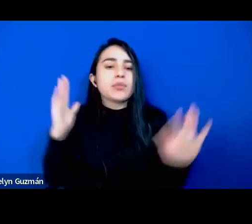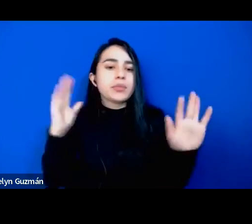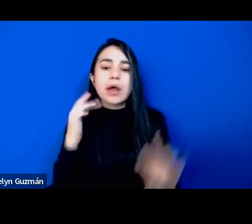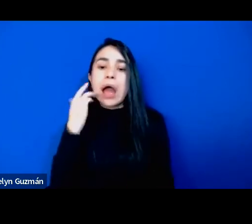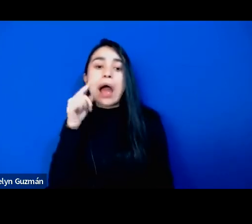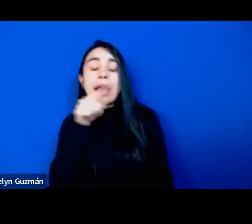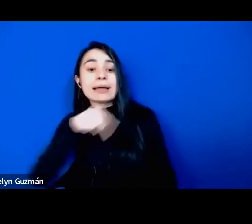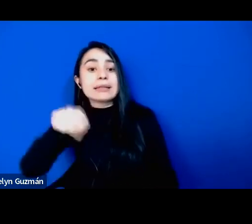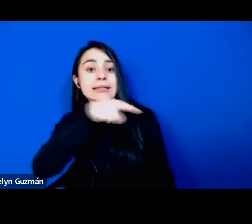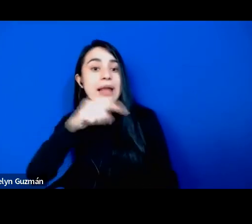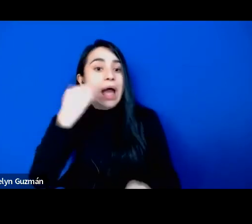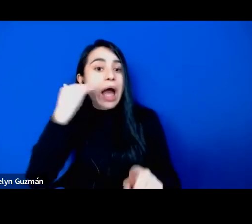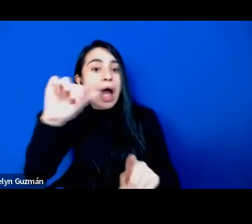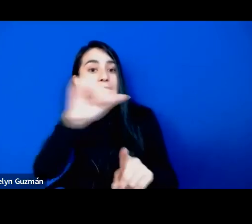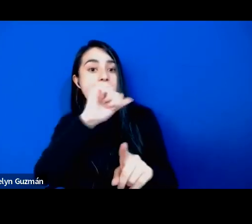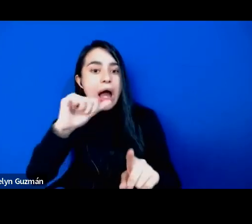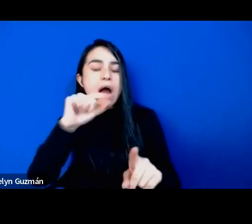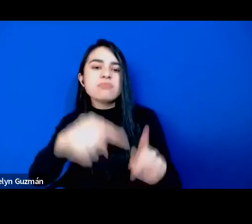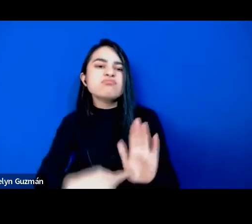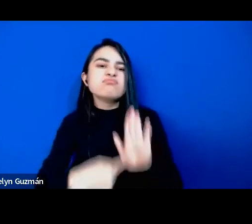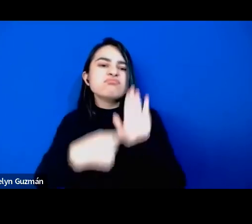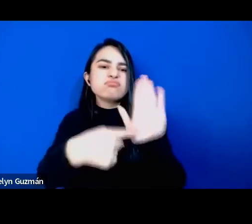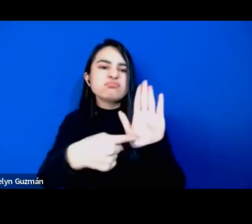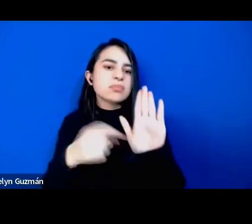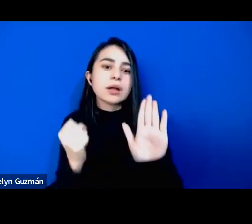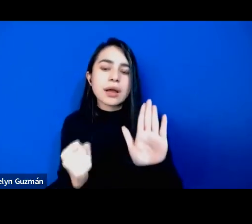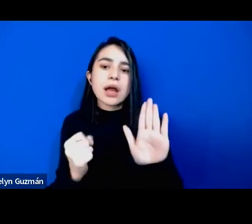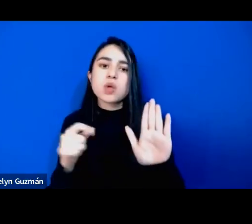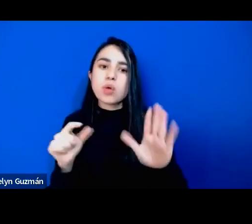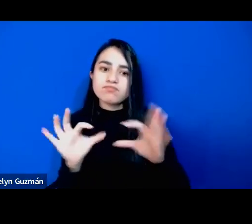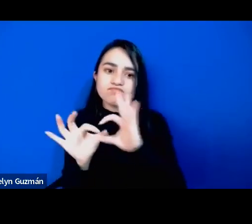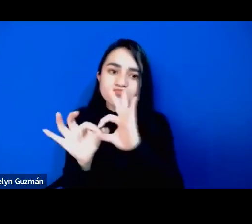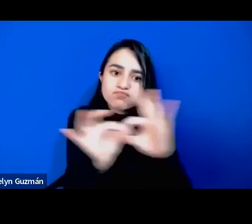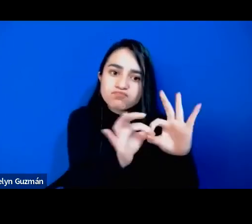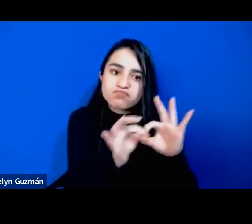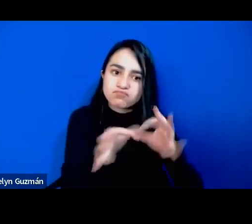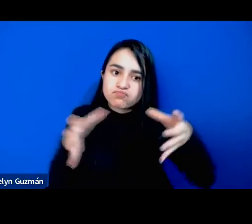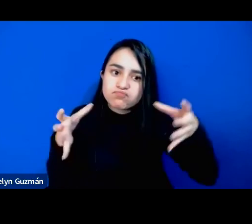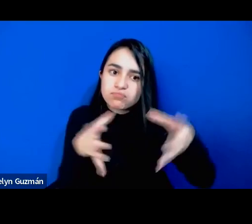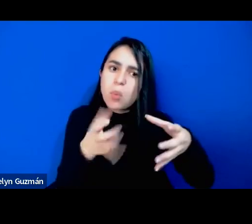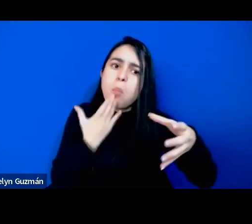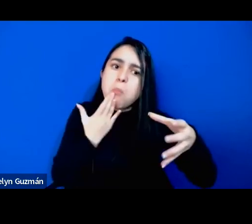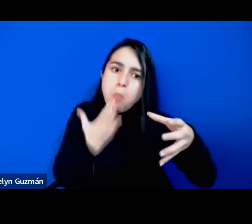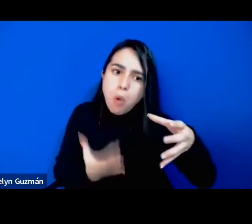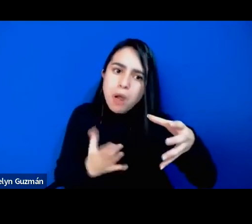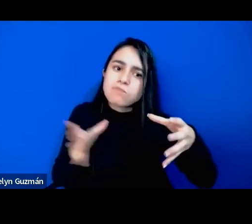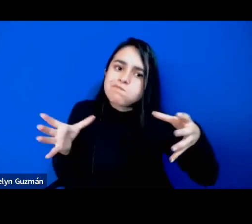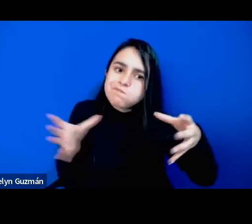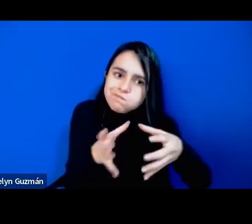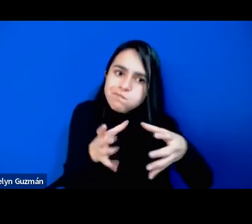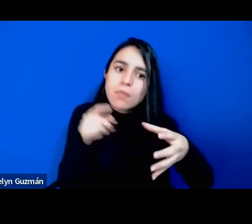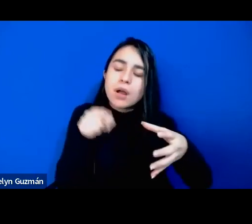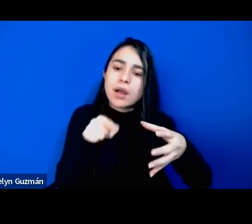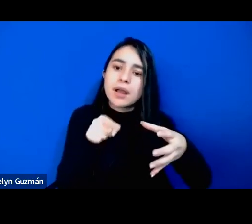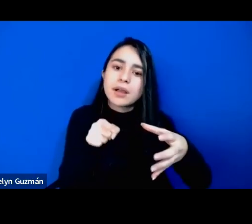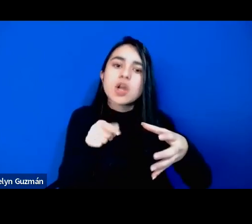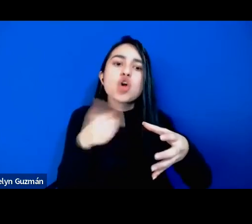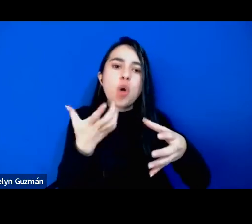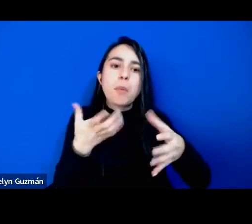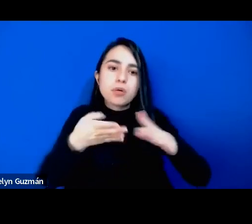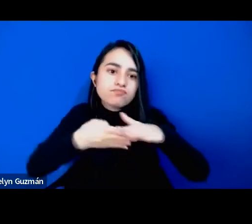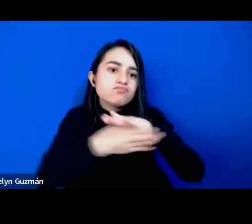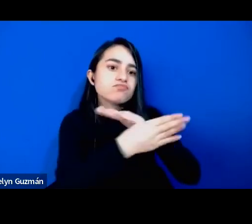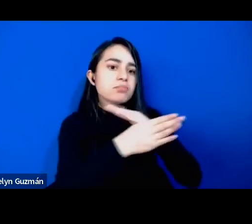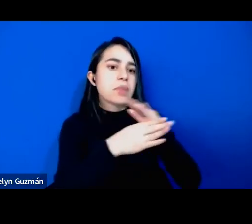mujeres están mostrándonos una forma más colectiva y benigna de acceder al